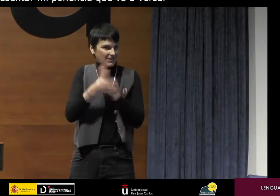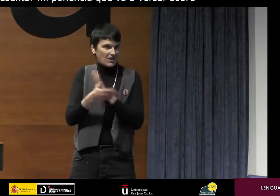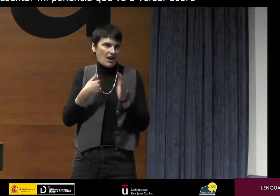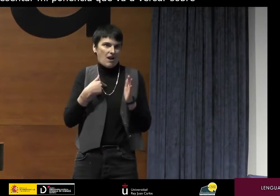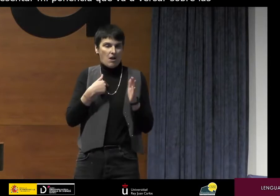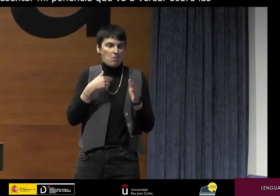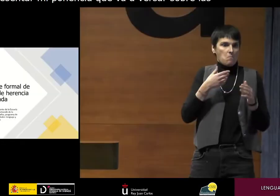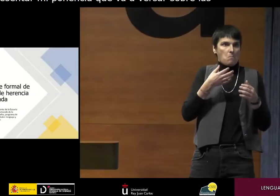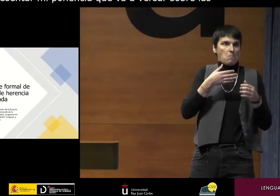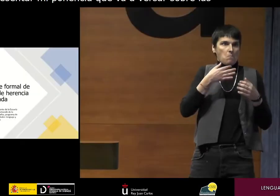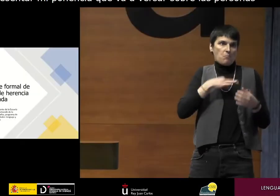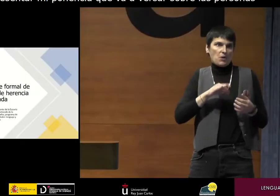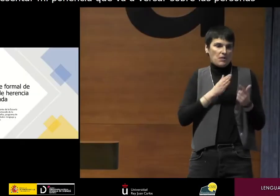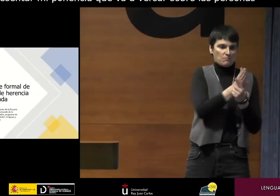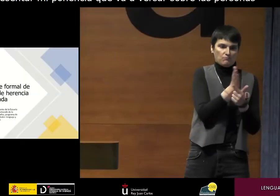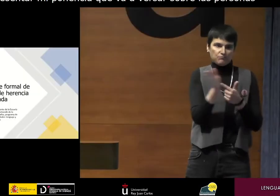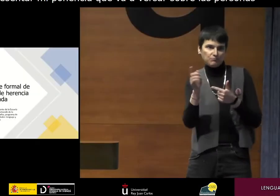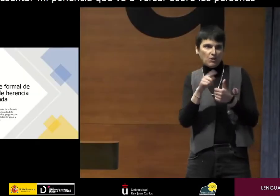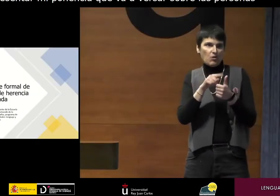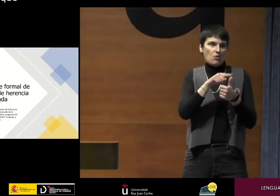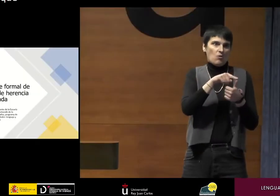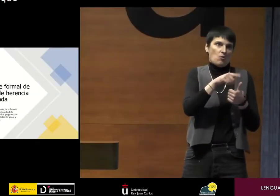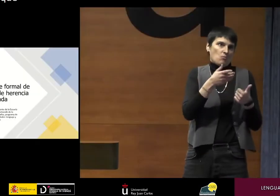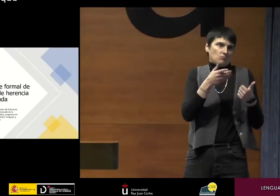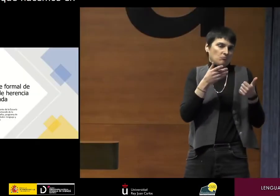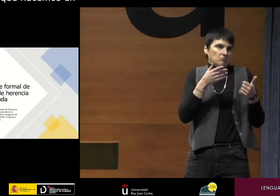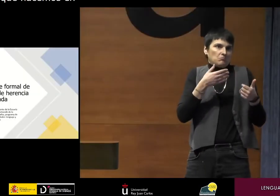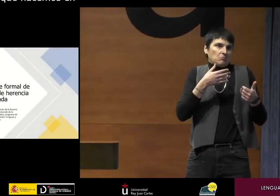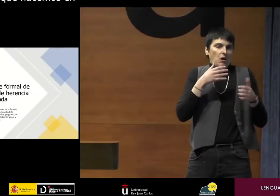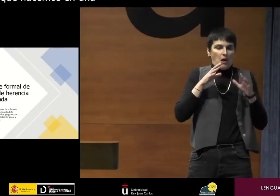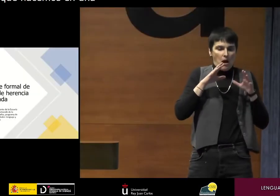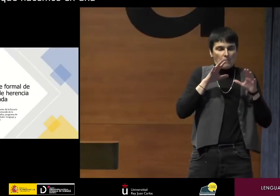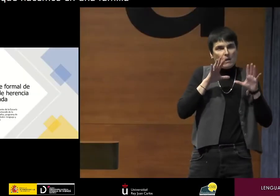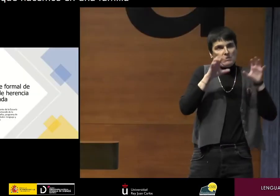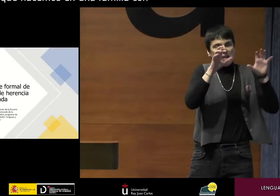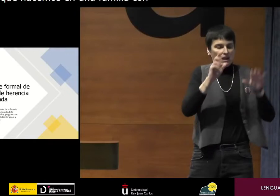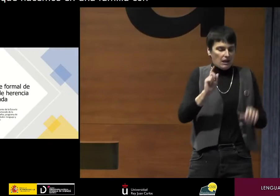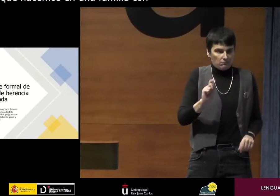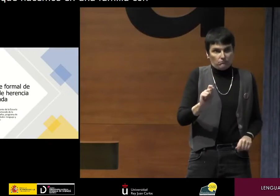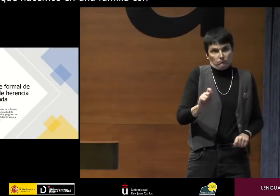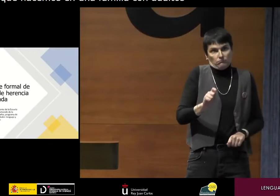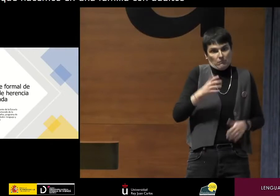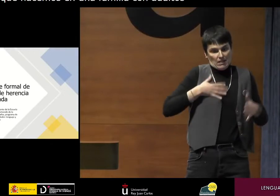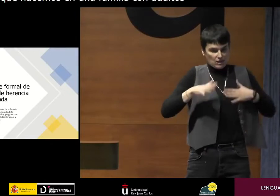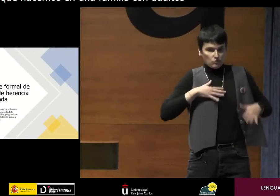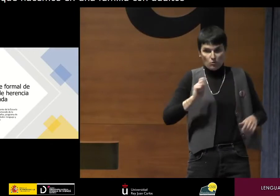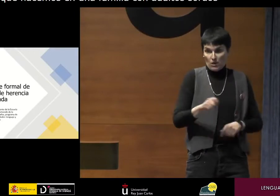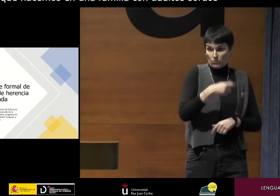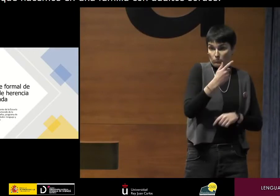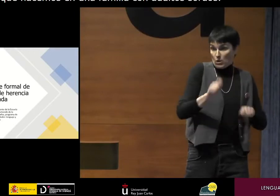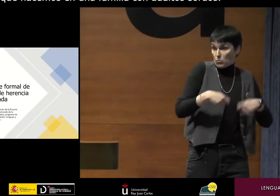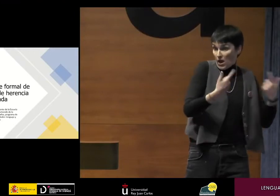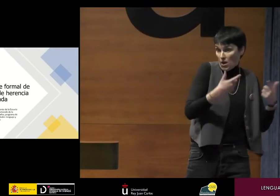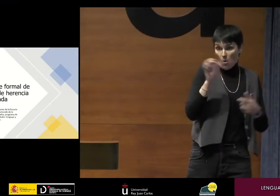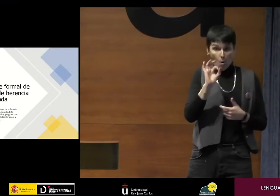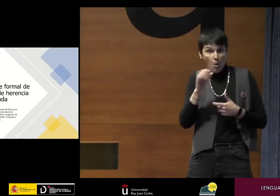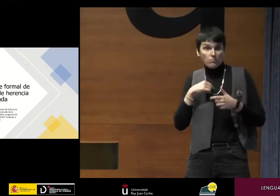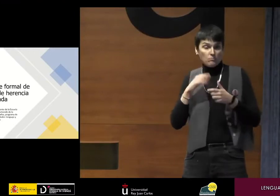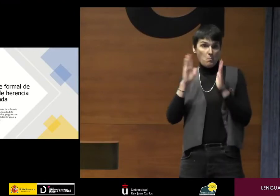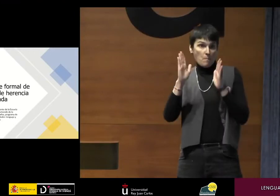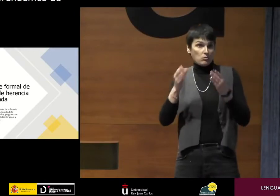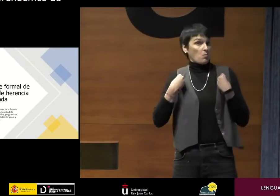que nacemos en una familia con adultos sordos y que aprendemos de